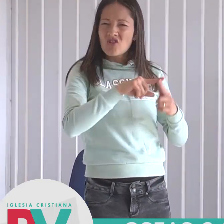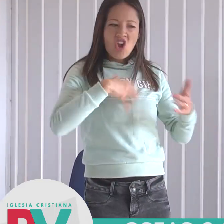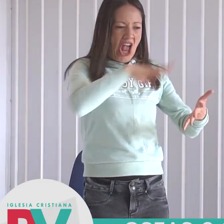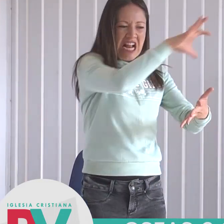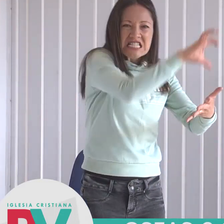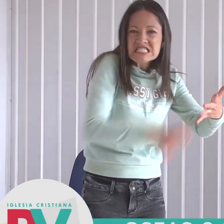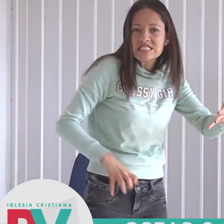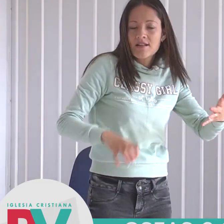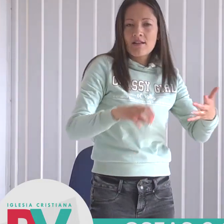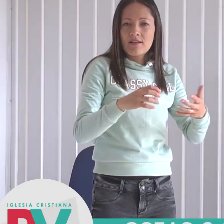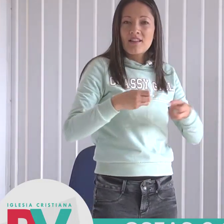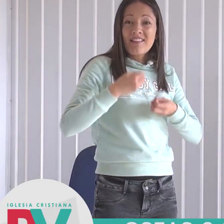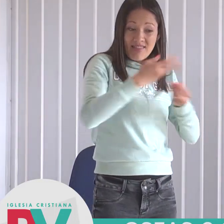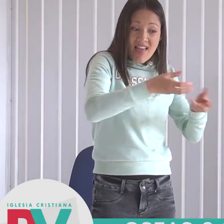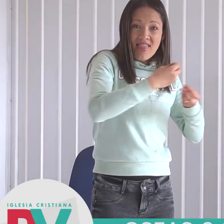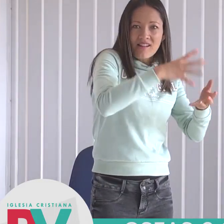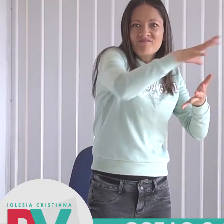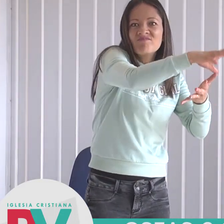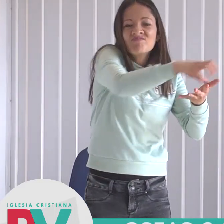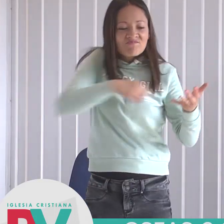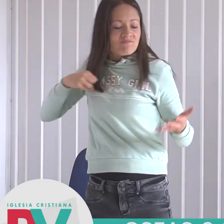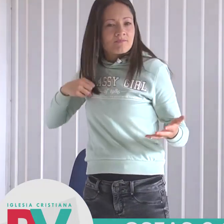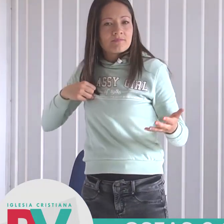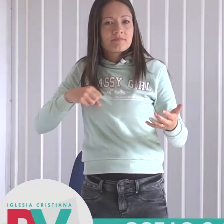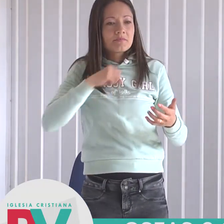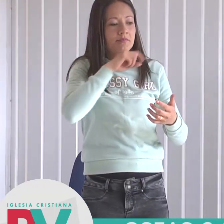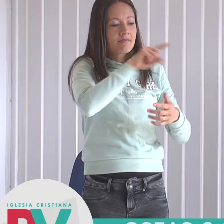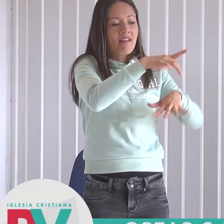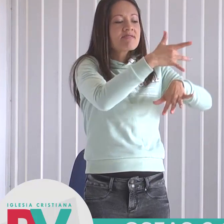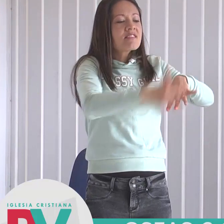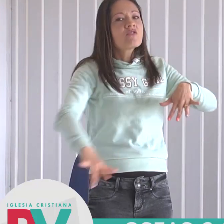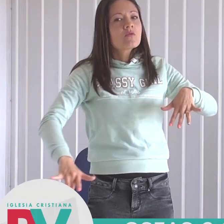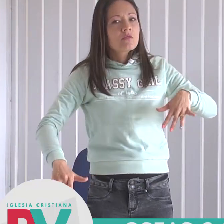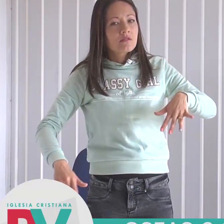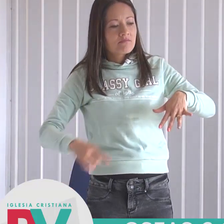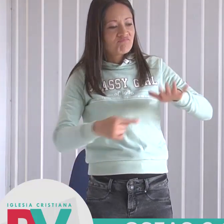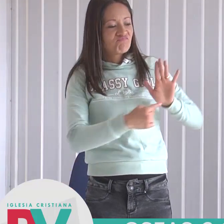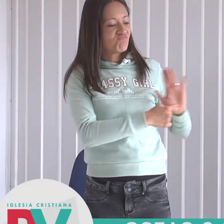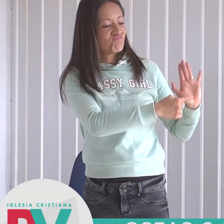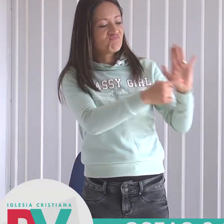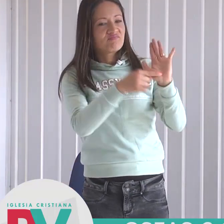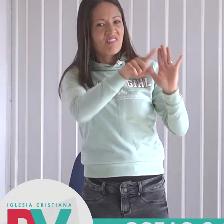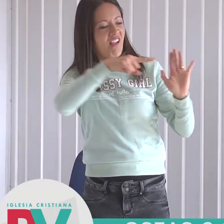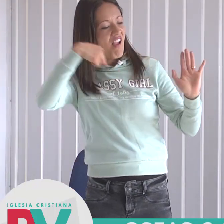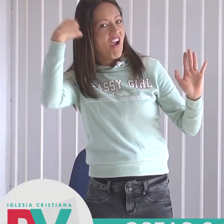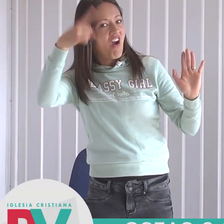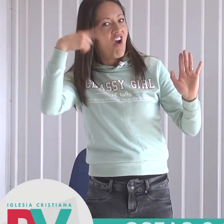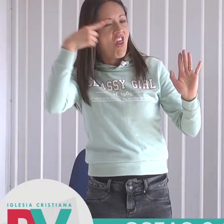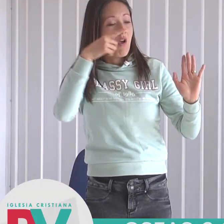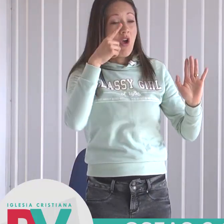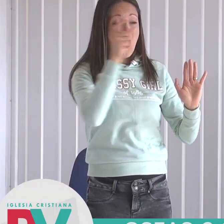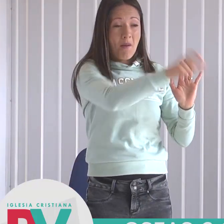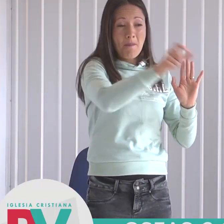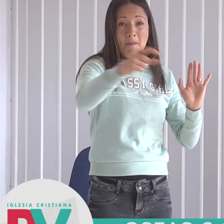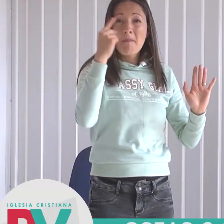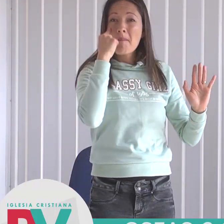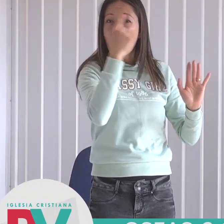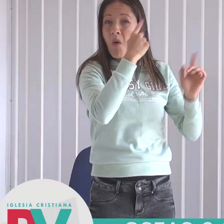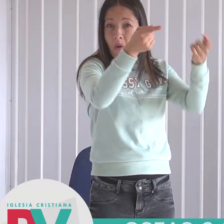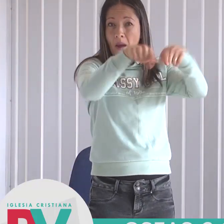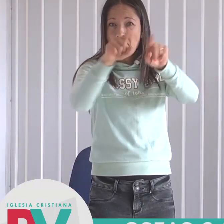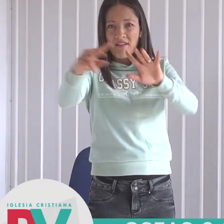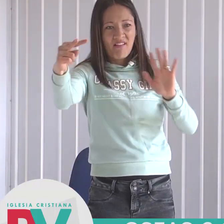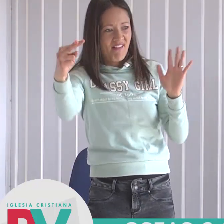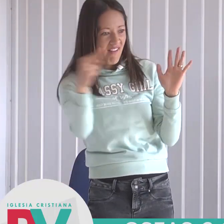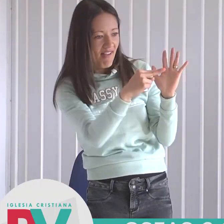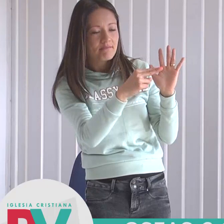y mi lino que había dado para descubrir su desnudez. Y ahora descubriré yo su locura delante de los ojos de sus amantes,